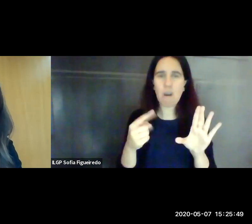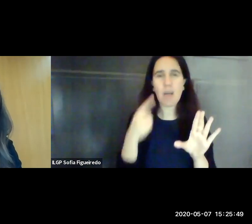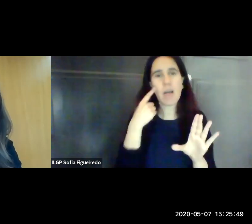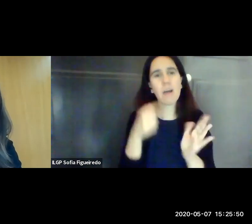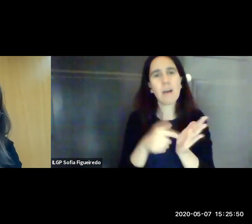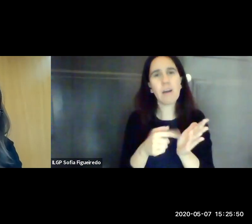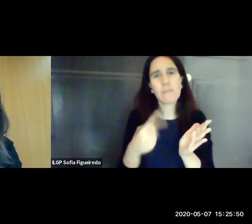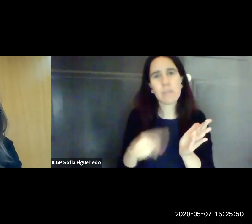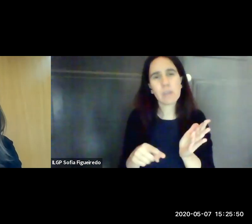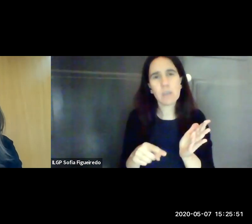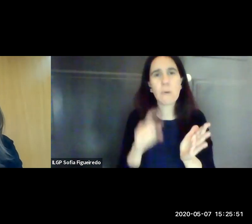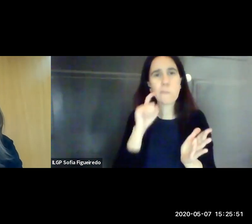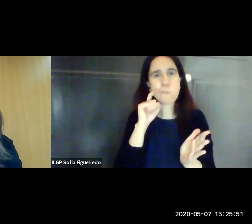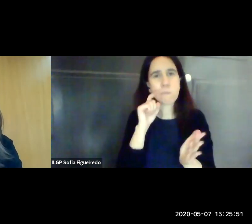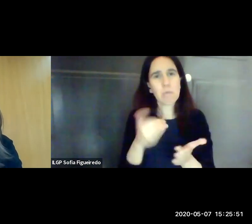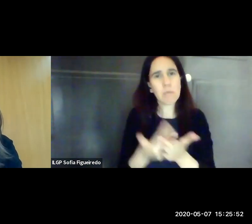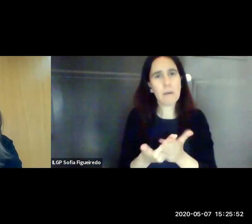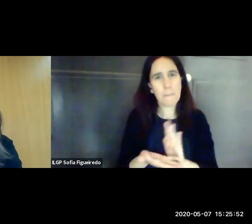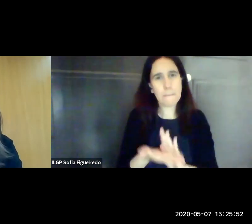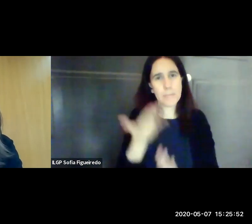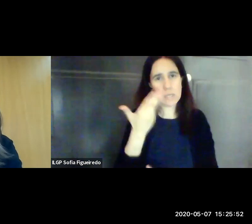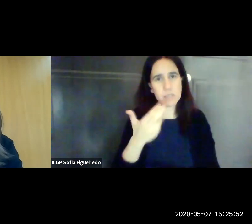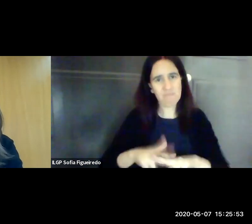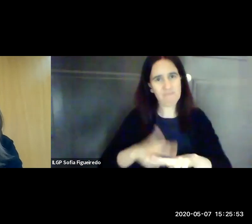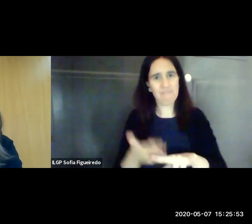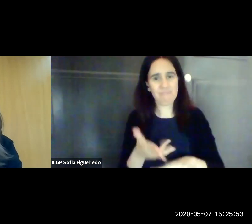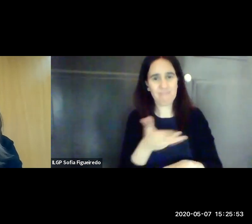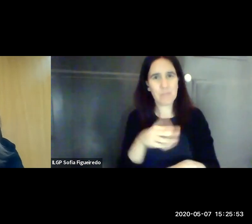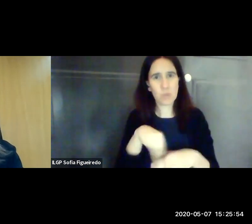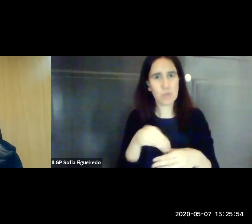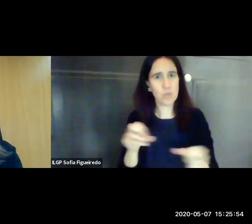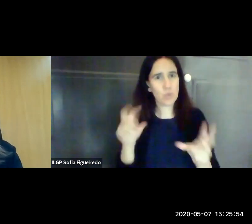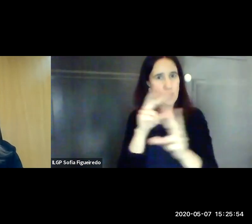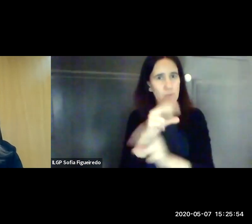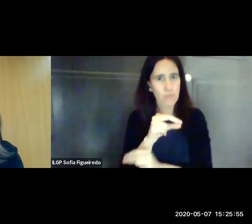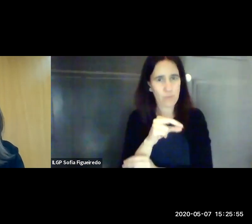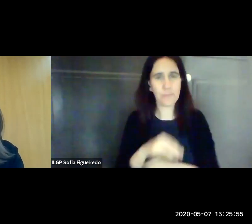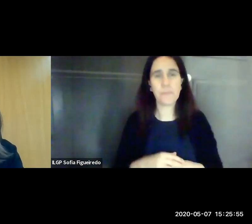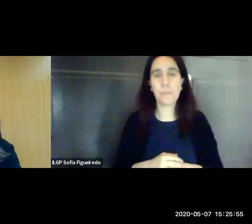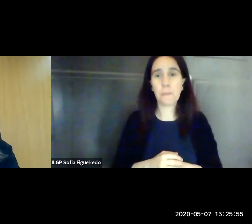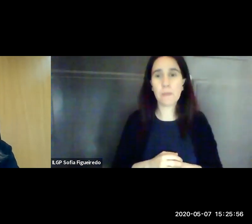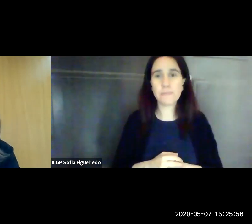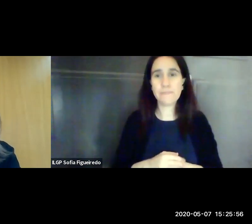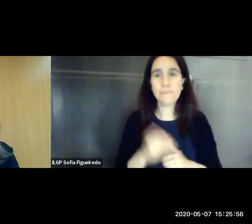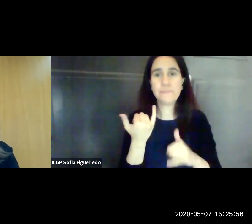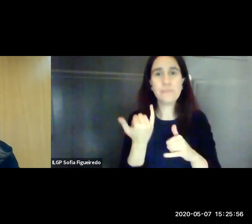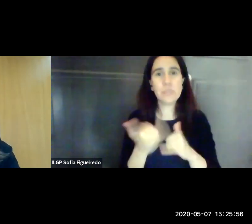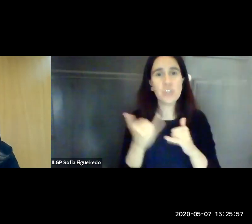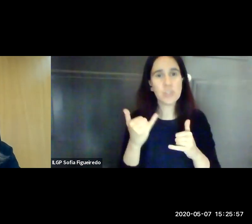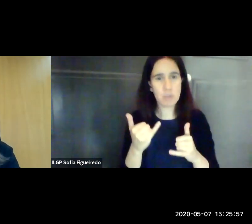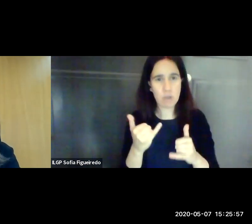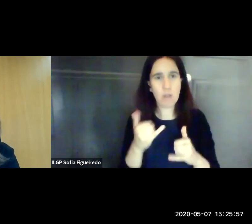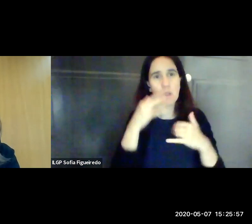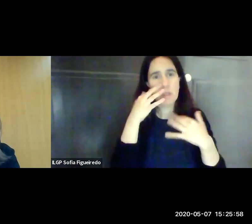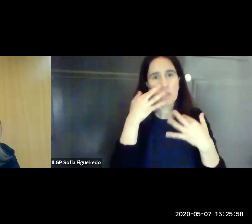papel fortalecido neste novo contexto. É um canal digital informal que deve ser dinâmico